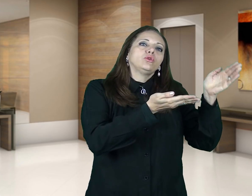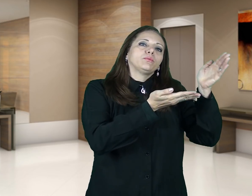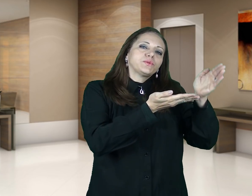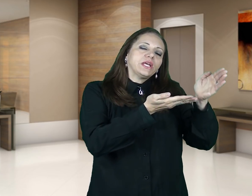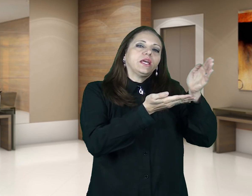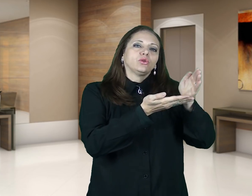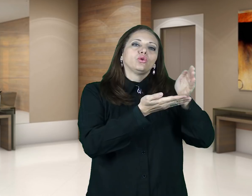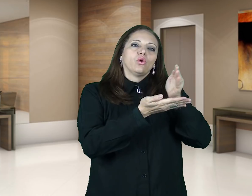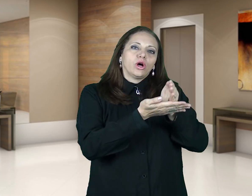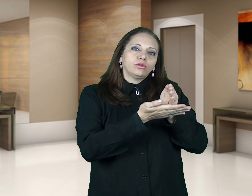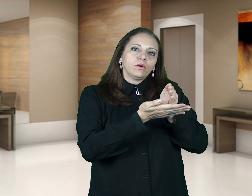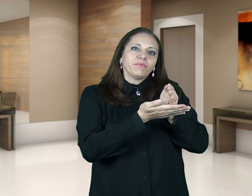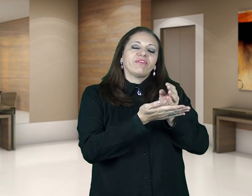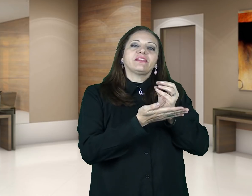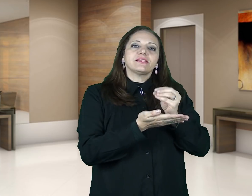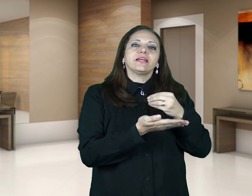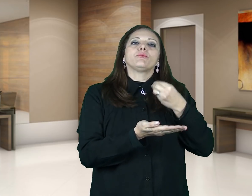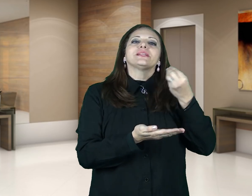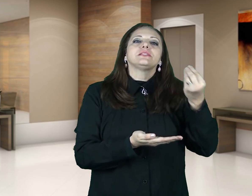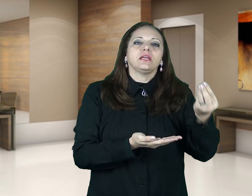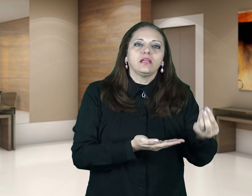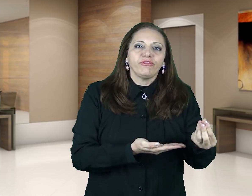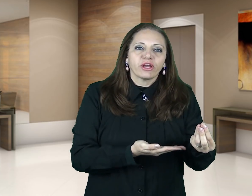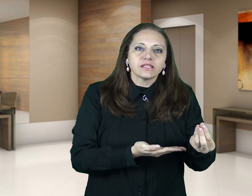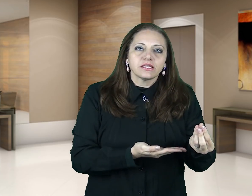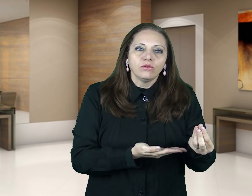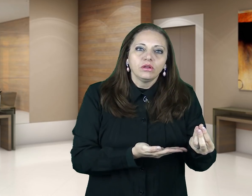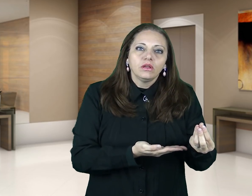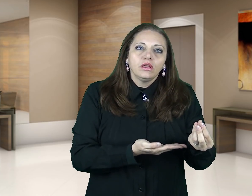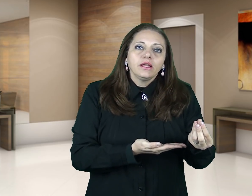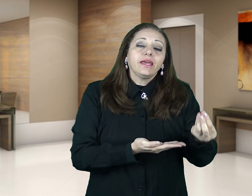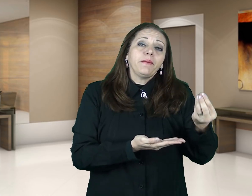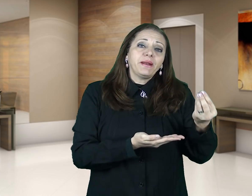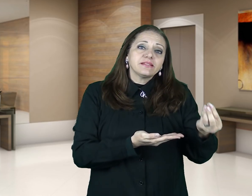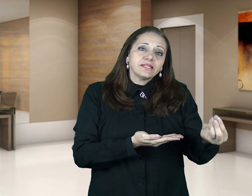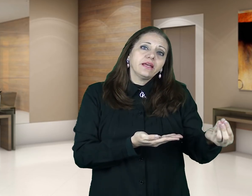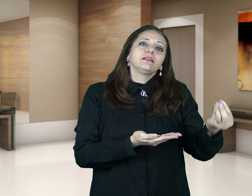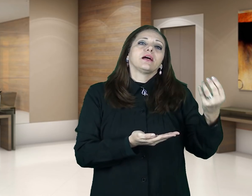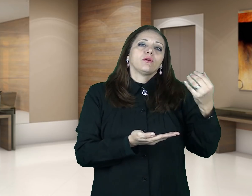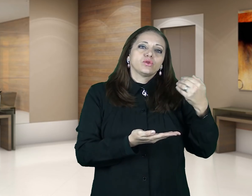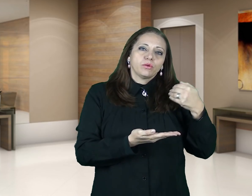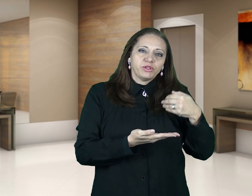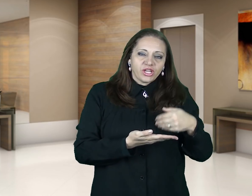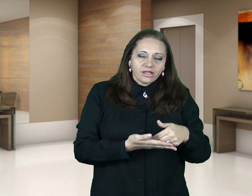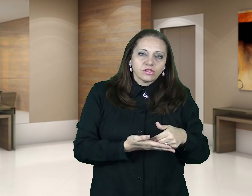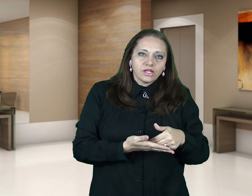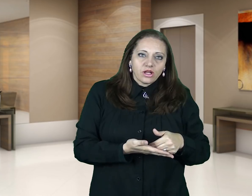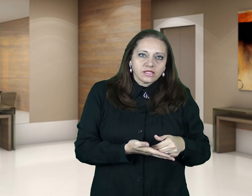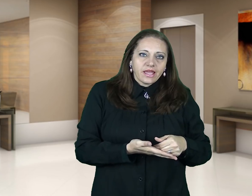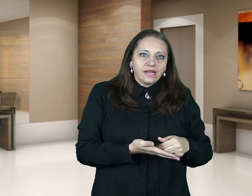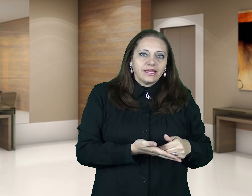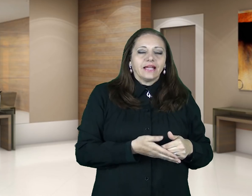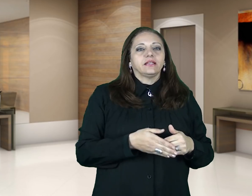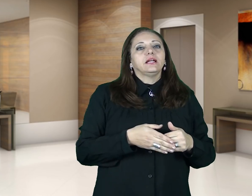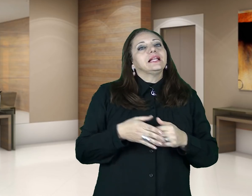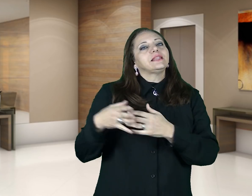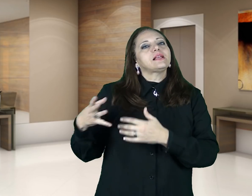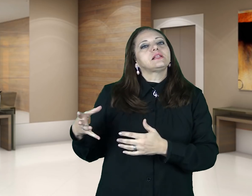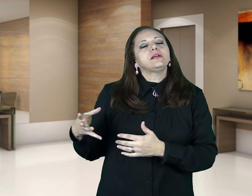um seguido do outro, vai trazer uma significação que representa os objetos da nossa realidade. Nas línguas